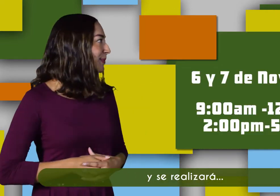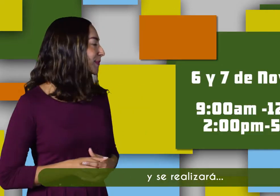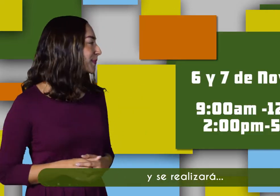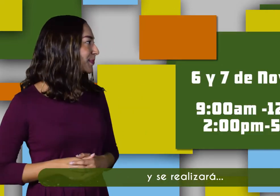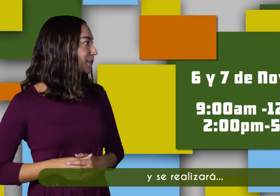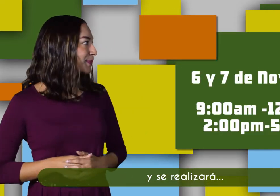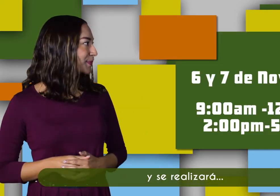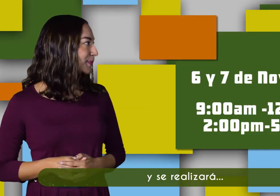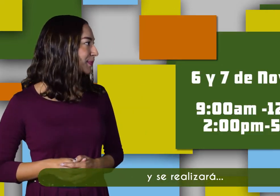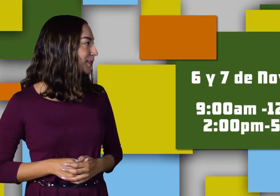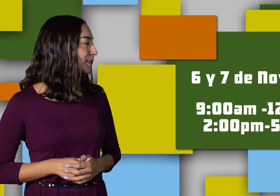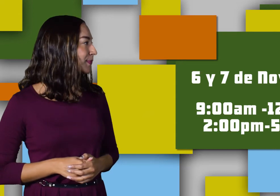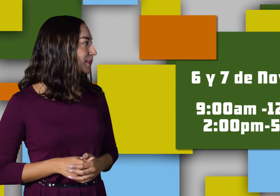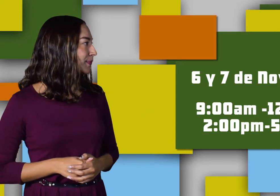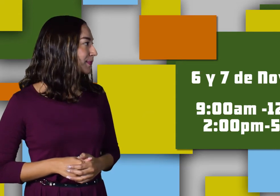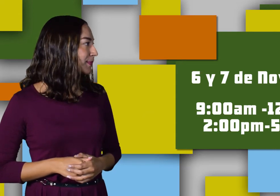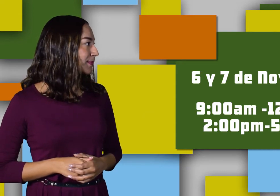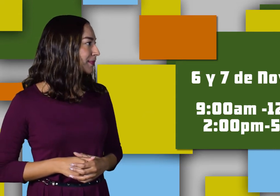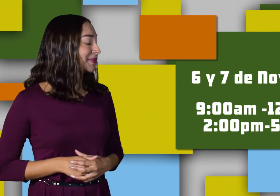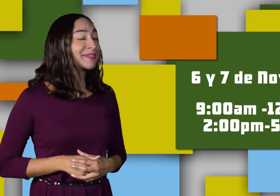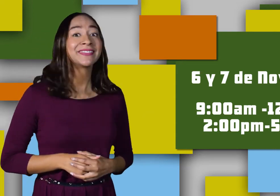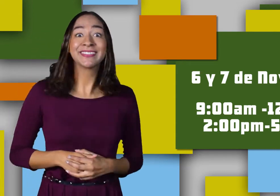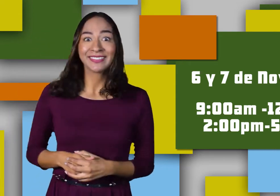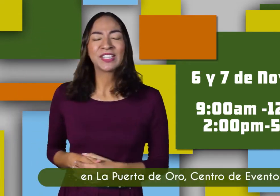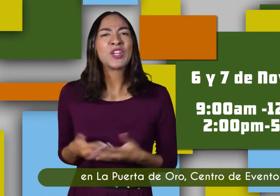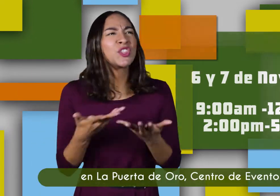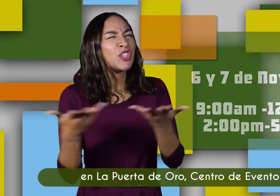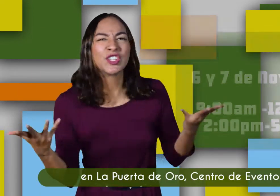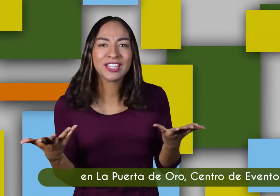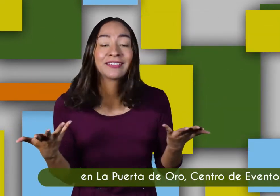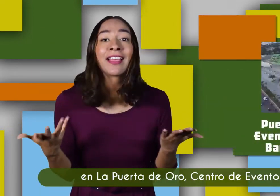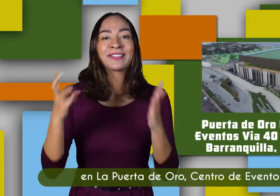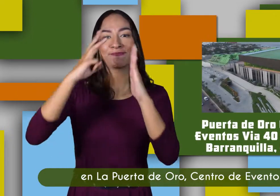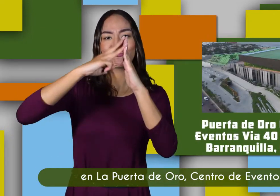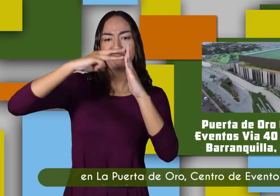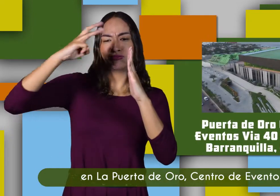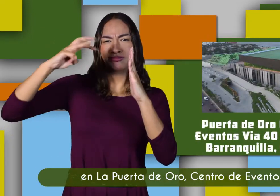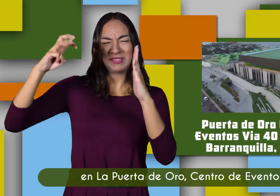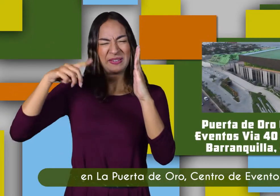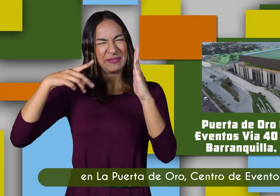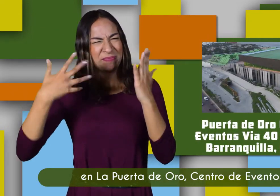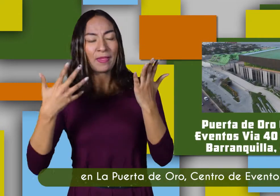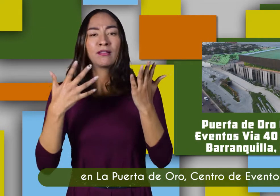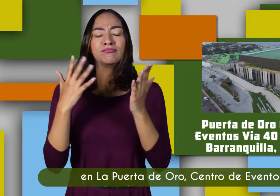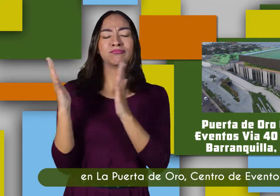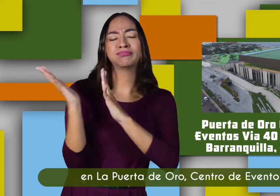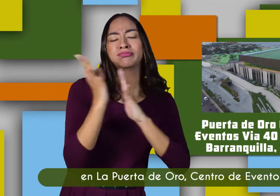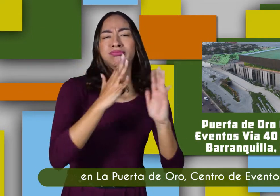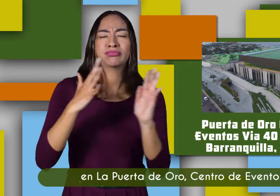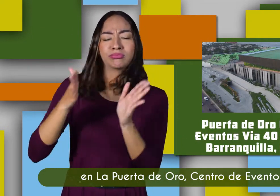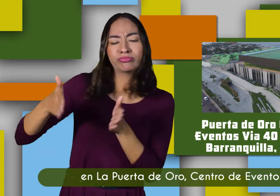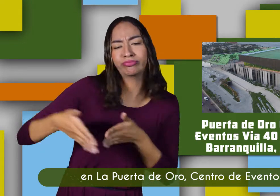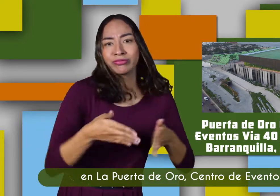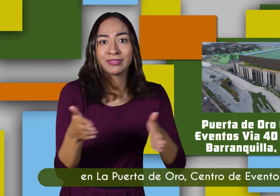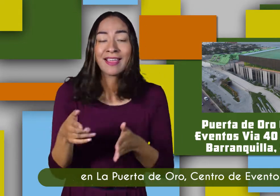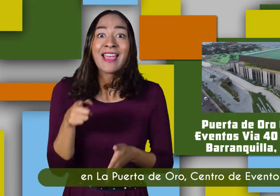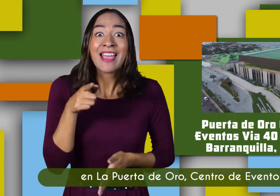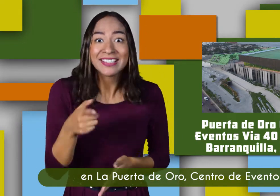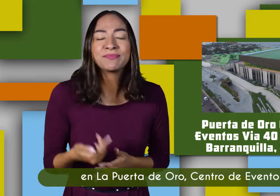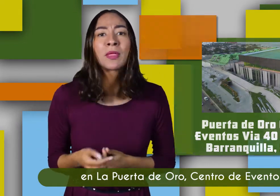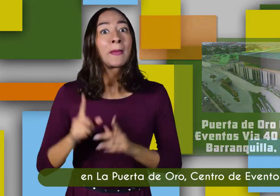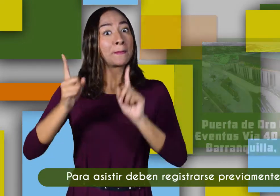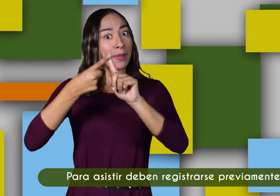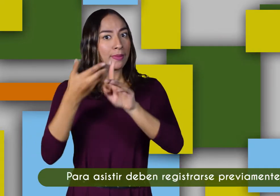y se realizará el 6 y 7 de noviembre, de 9 de la mañana a 12 y 30 y de 2 a 5 de la tarde, en la Puerta de Oro,